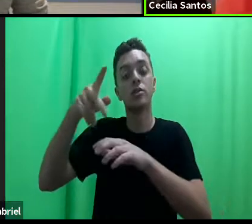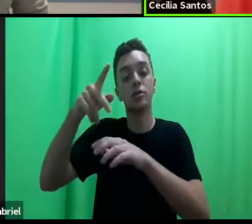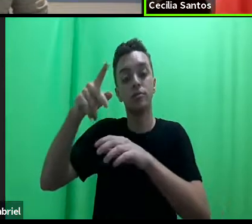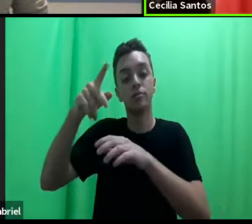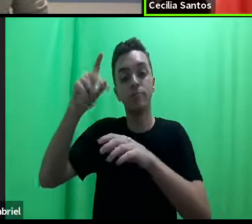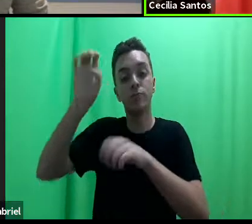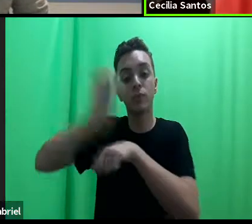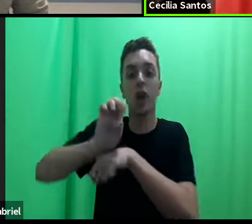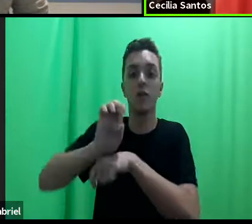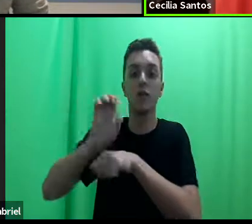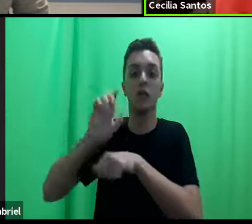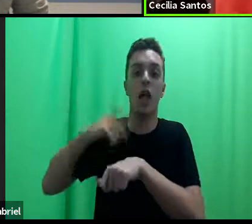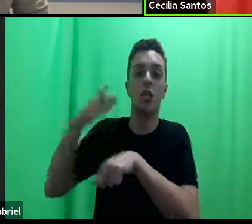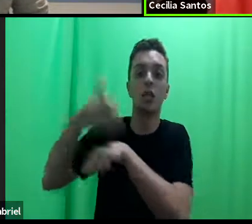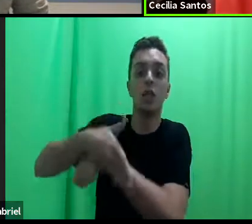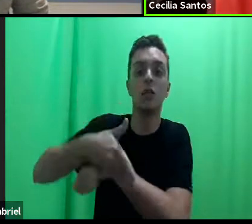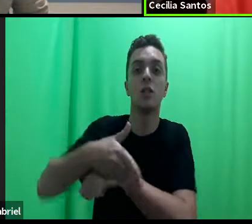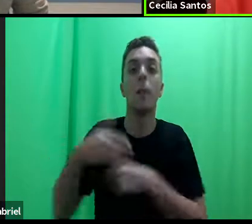Então,